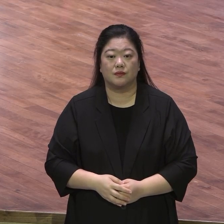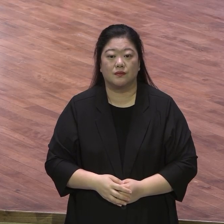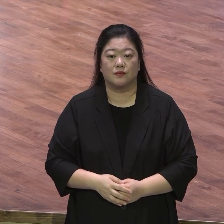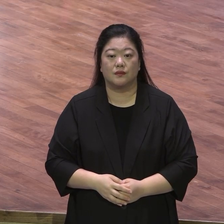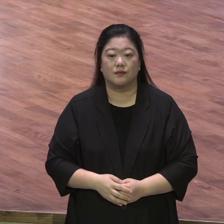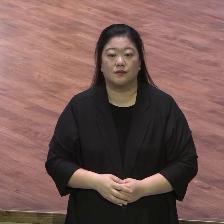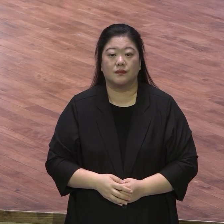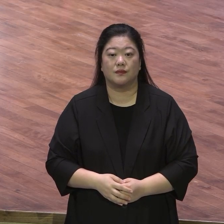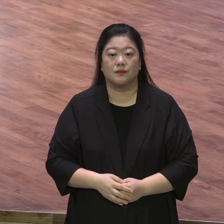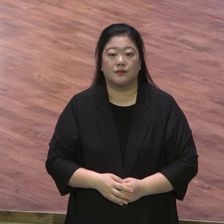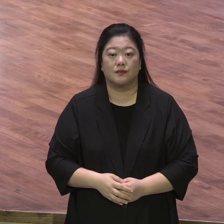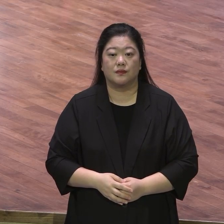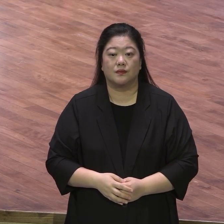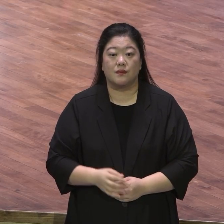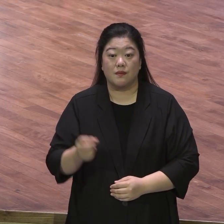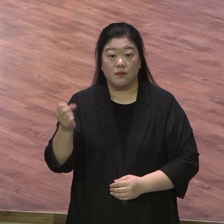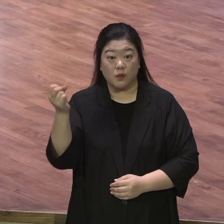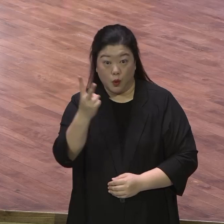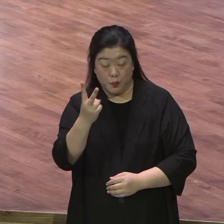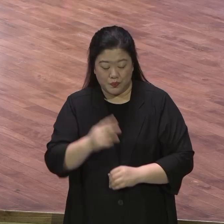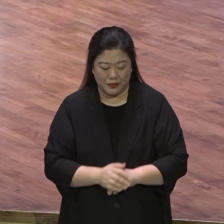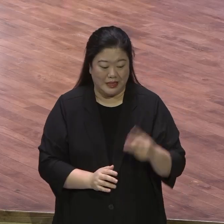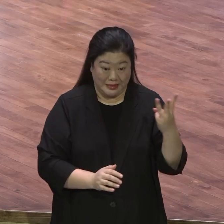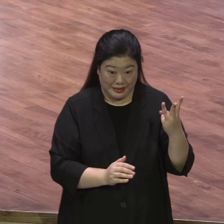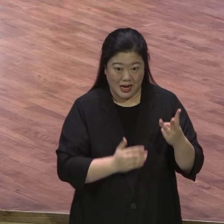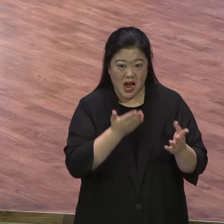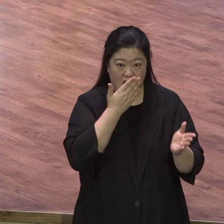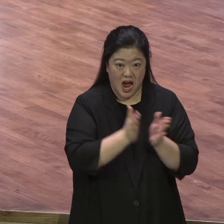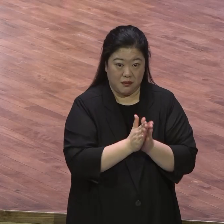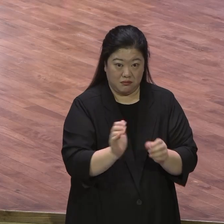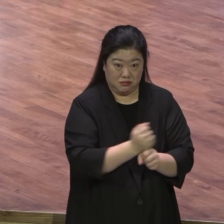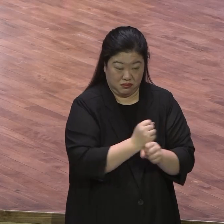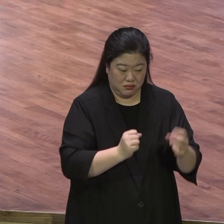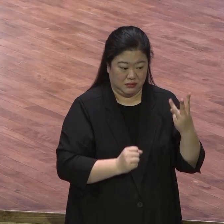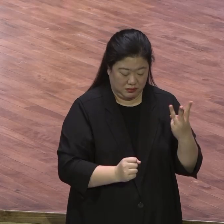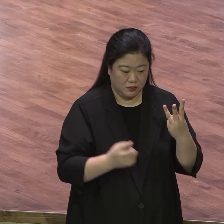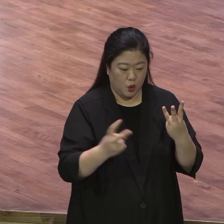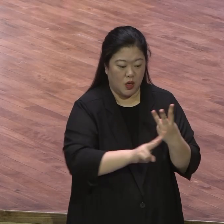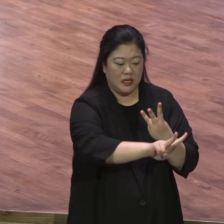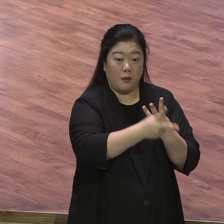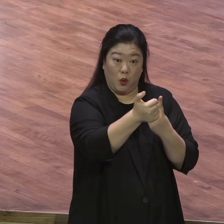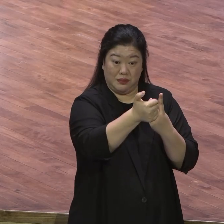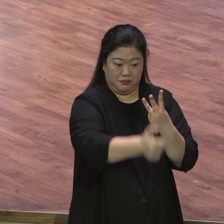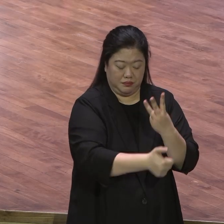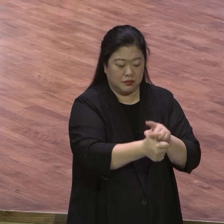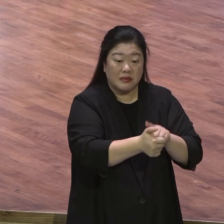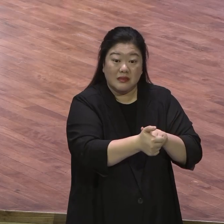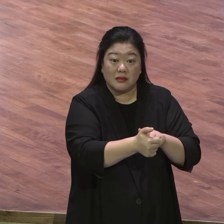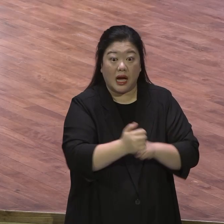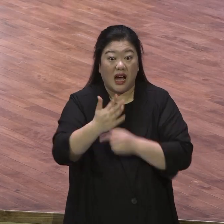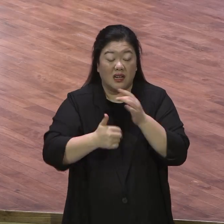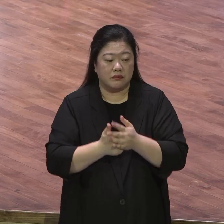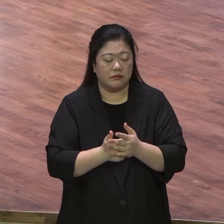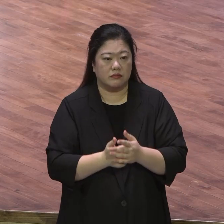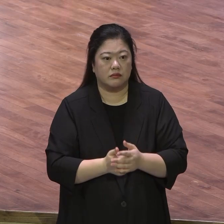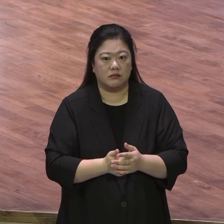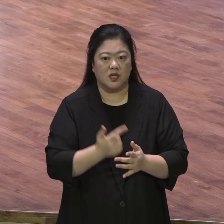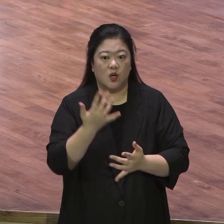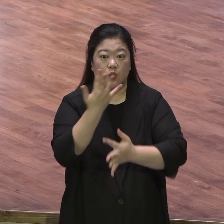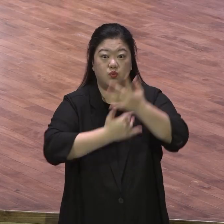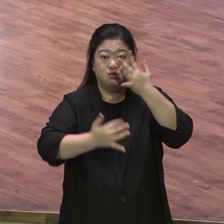분양했던 250명 지휘관들 여호와께서 불로 다 태워 죽여 버렸어요 불로 태워 죽여